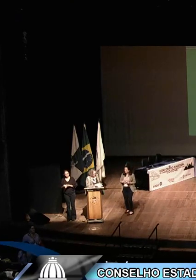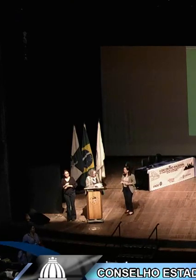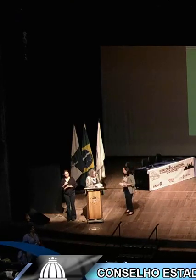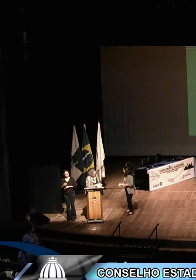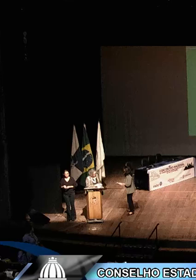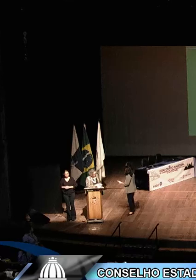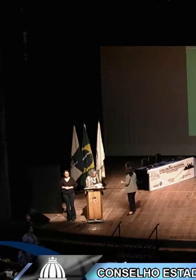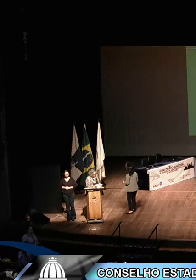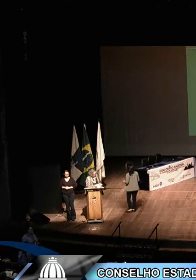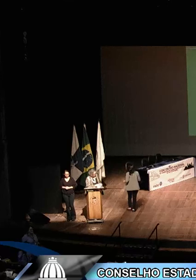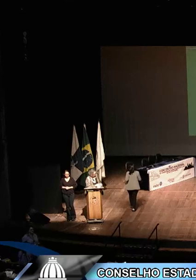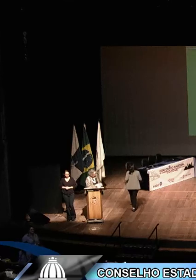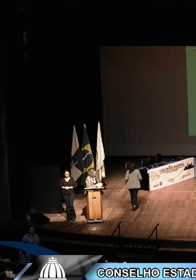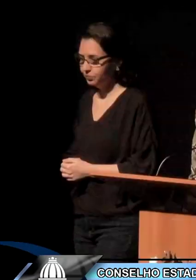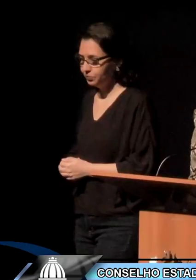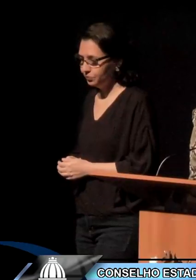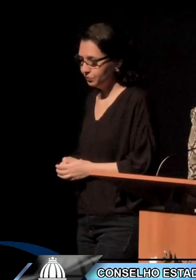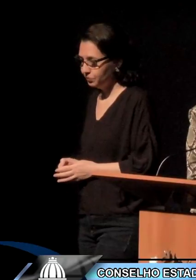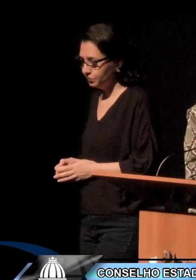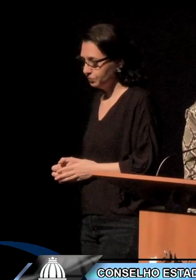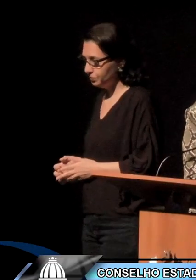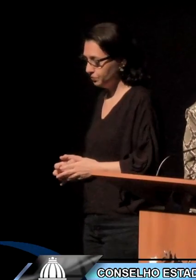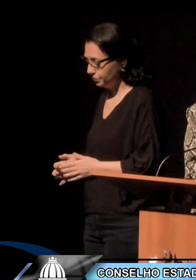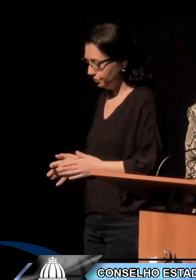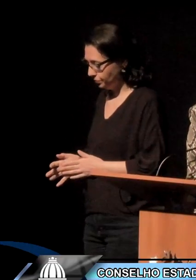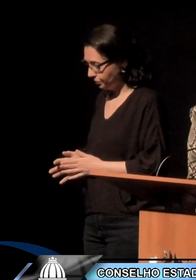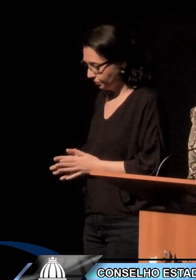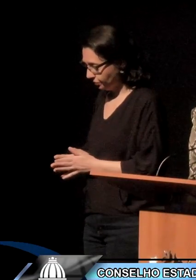lá é